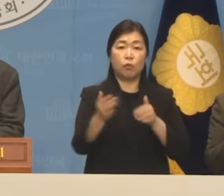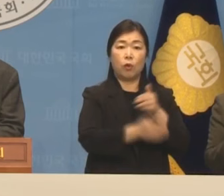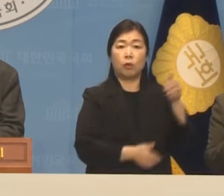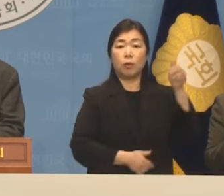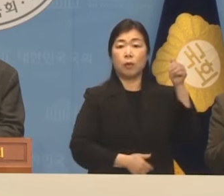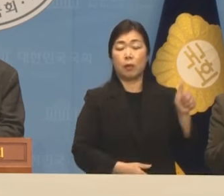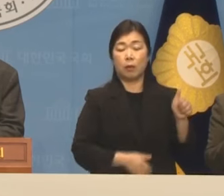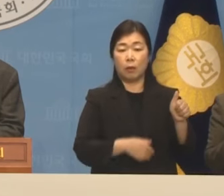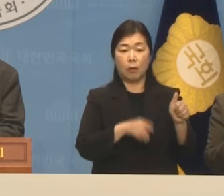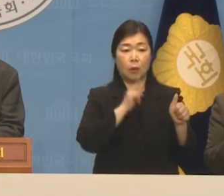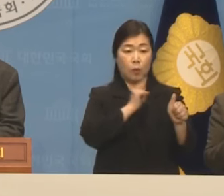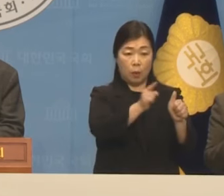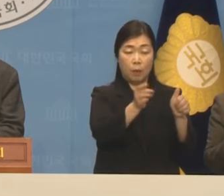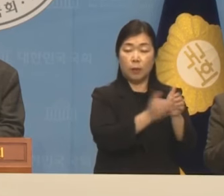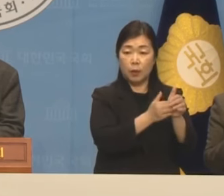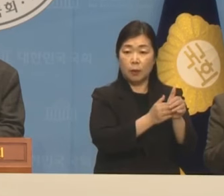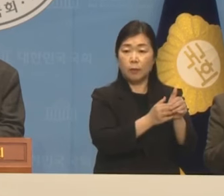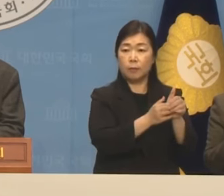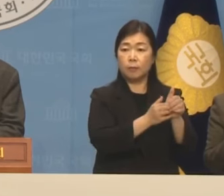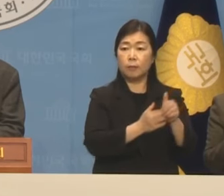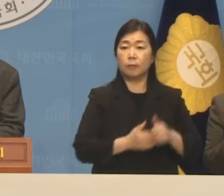준비위원장으로 호선하였다.